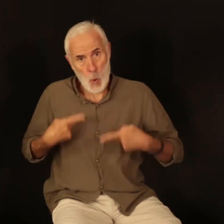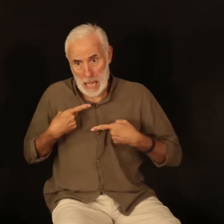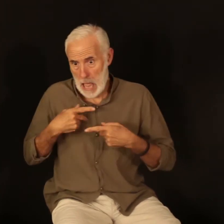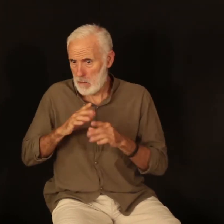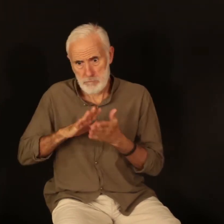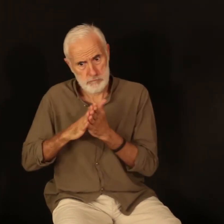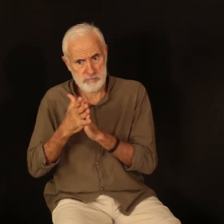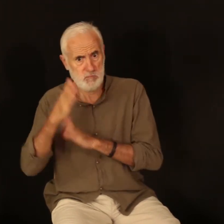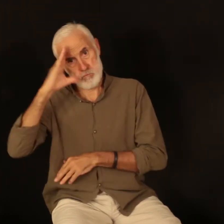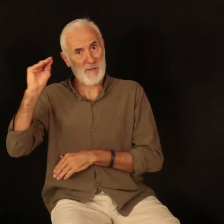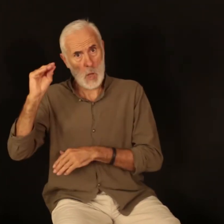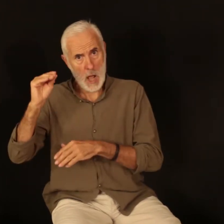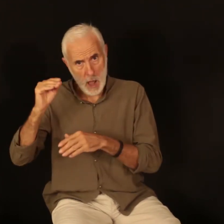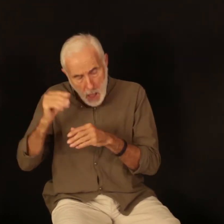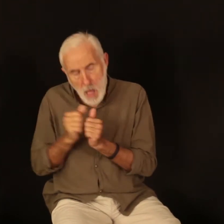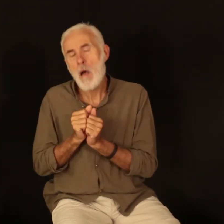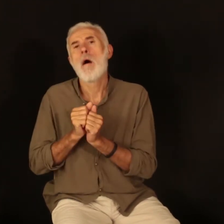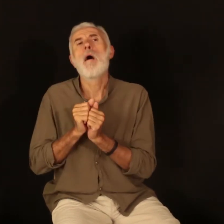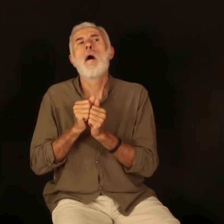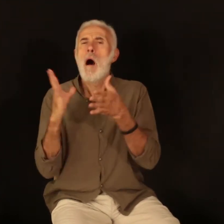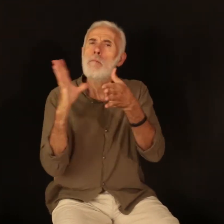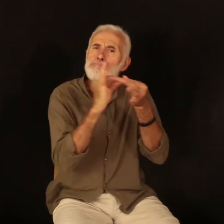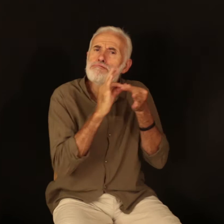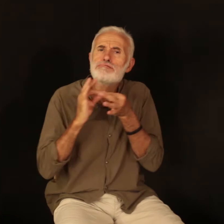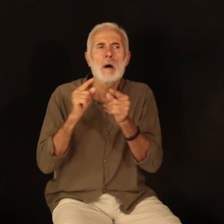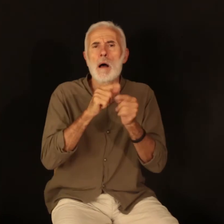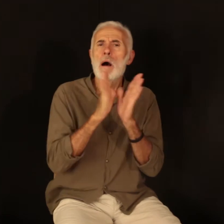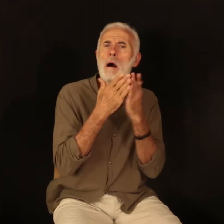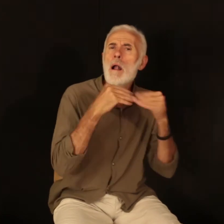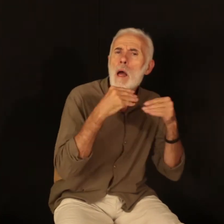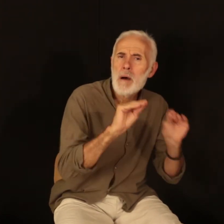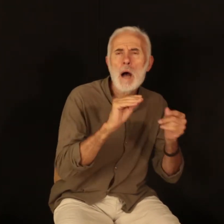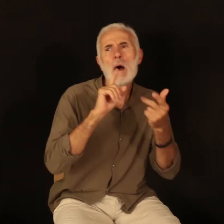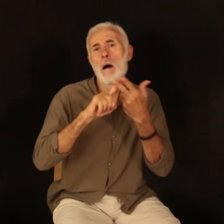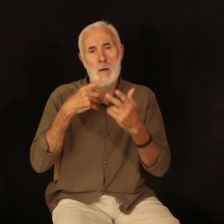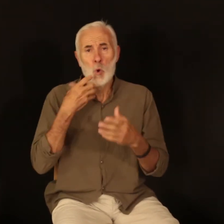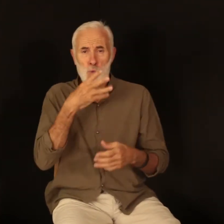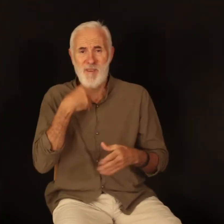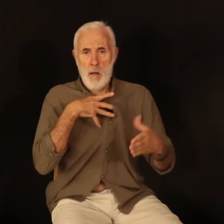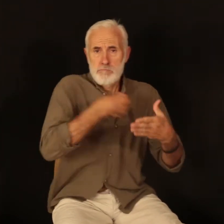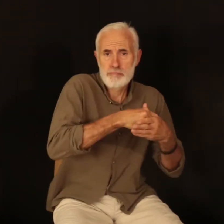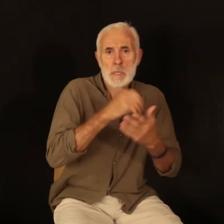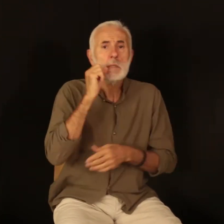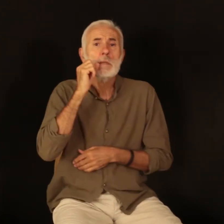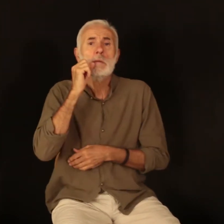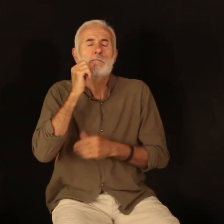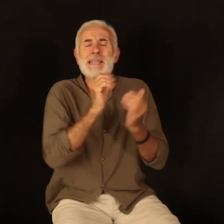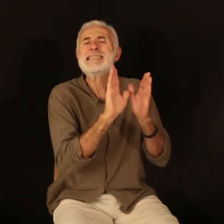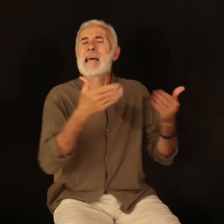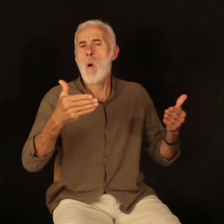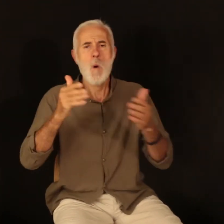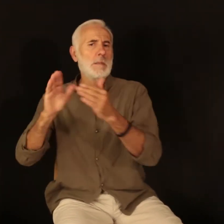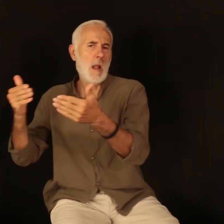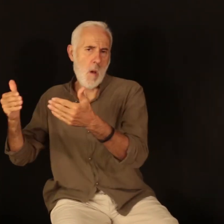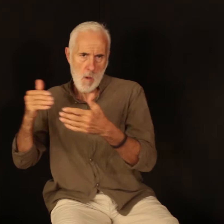des libraires, on fait beaucoup de salons. Et puis, on a cet atelier qui permet de présenter la démarche directement aux visiteurs et aux